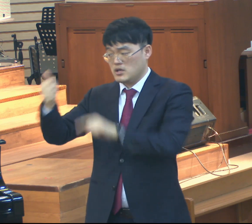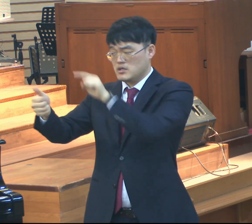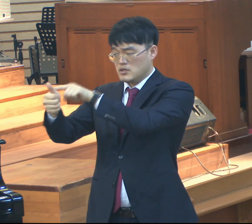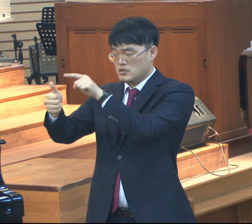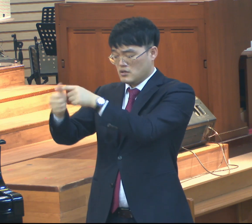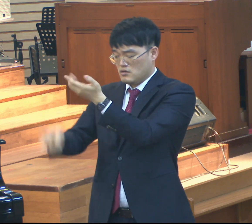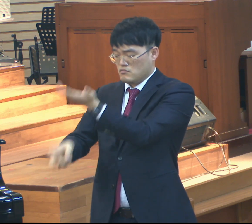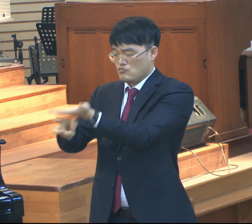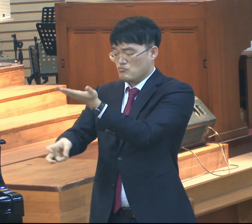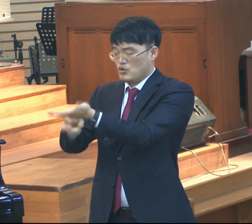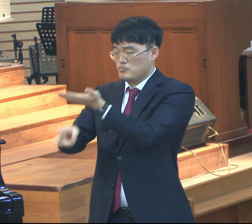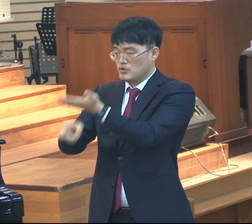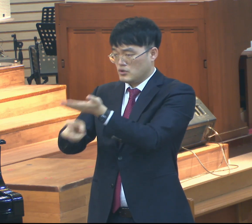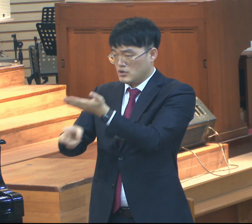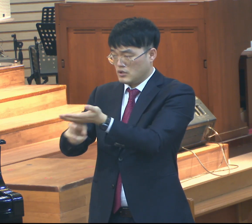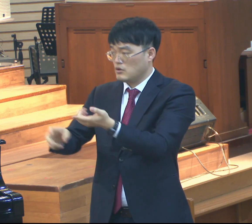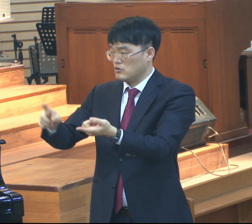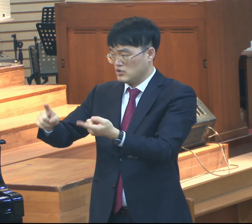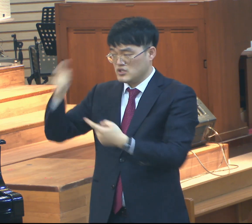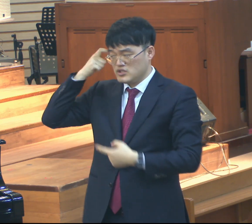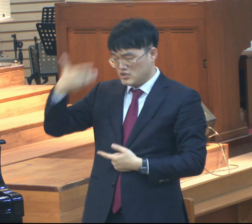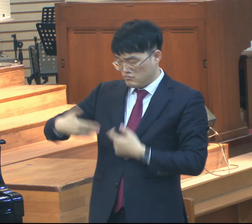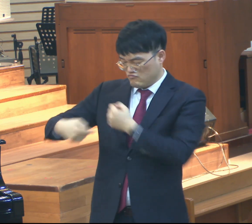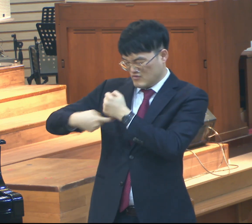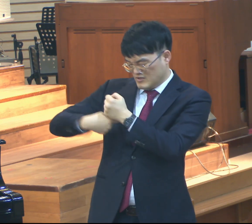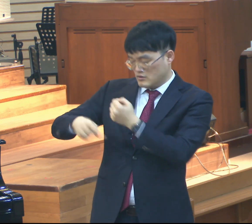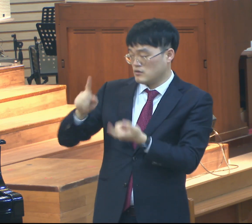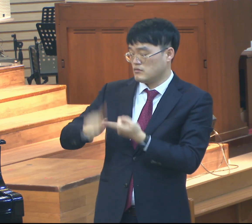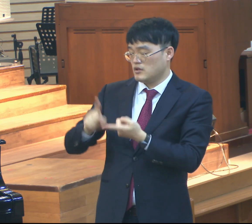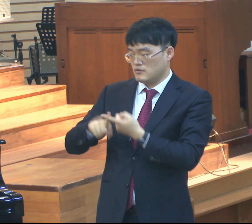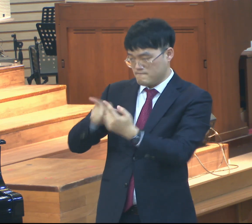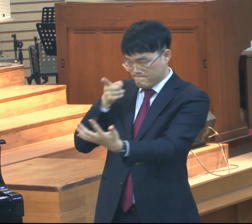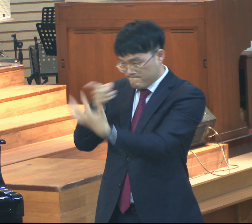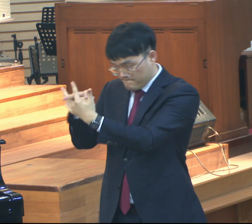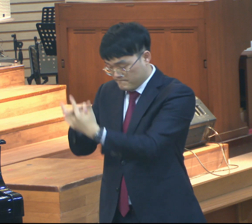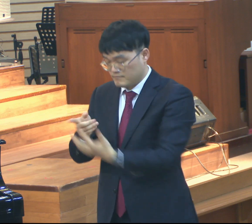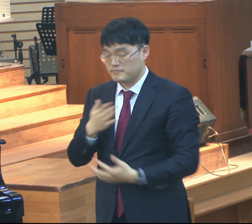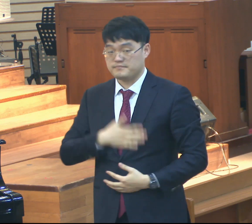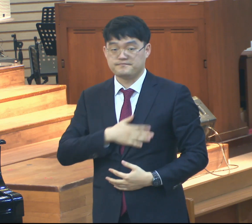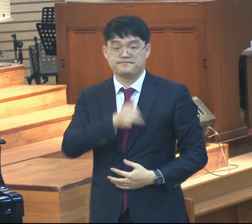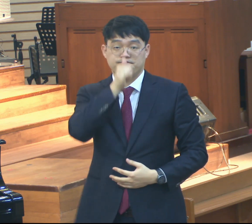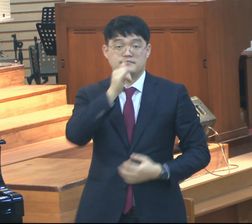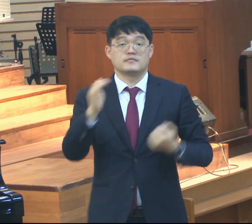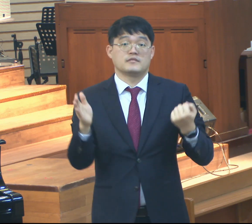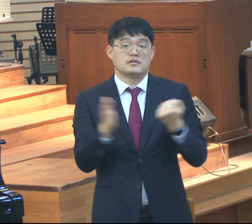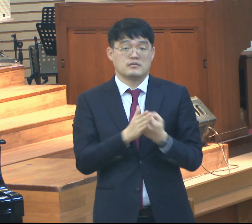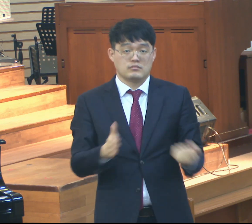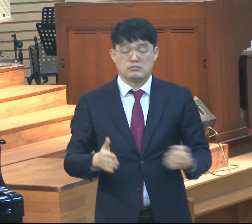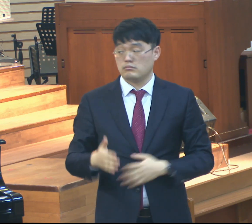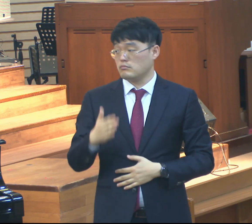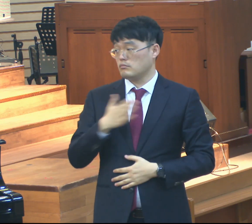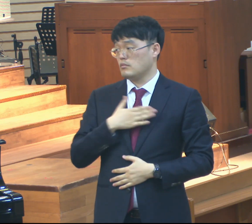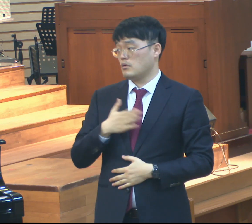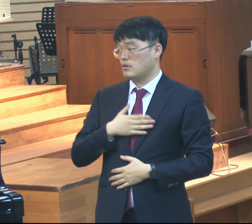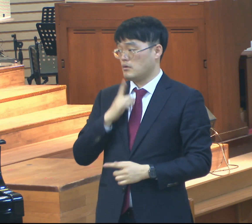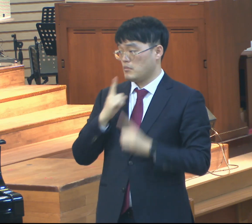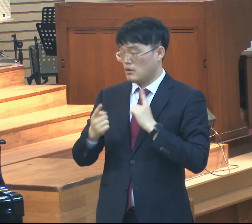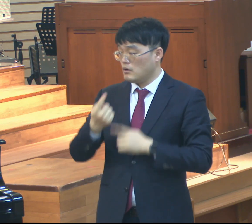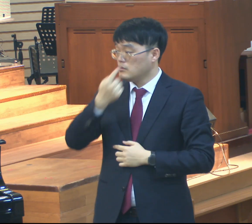신분에 대해서 이미 파악을 하셨다는 이야기가 됩니다. 내게 관한 증거를 증인들을 신문함으로